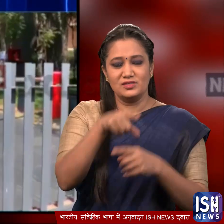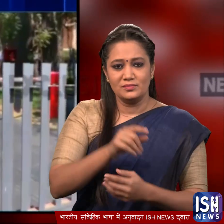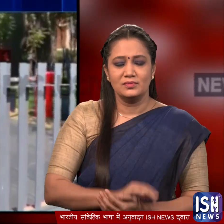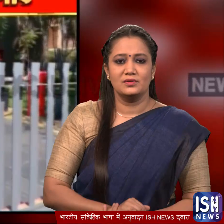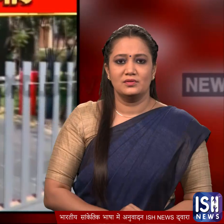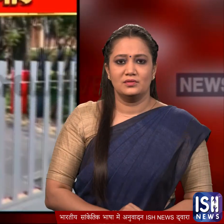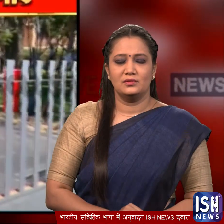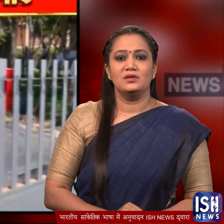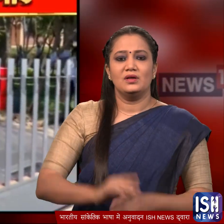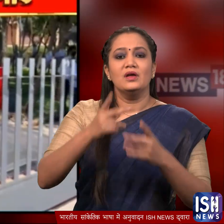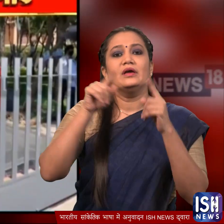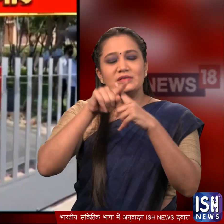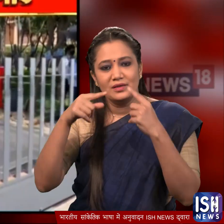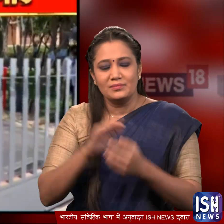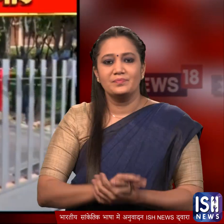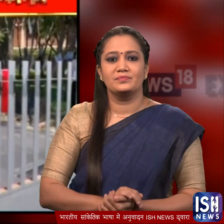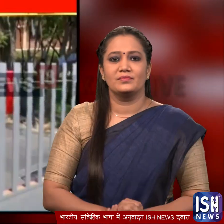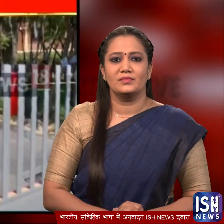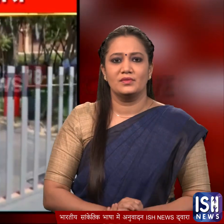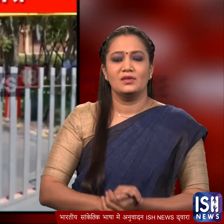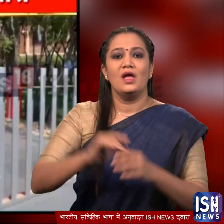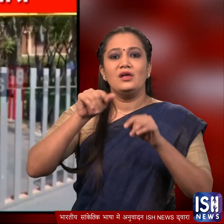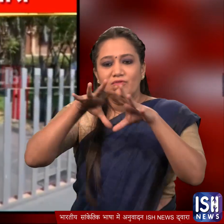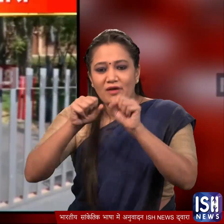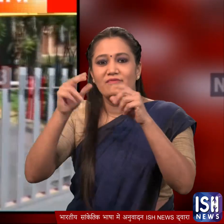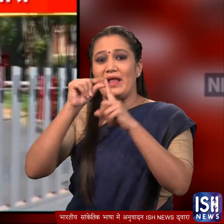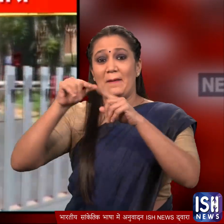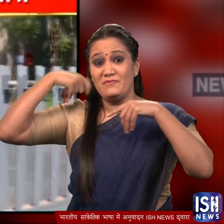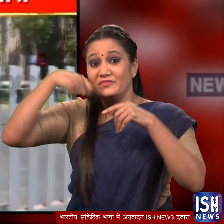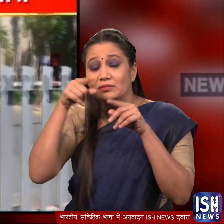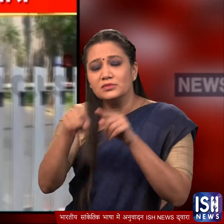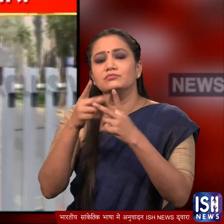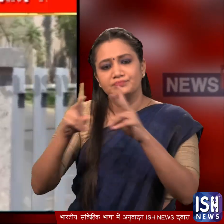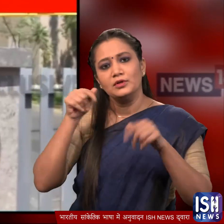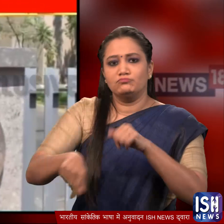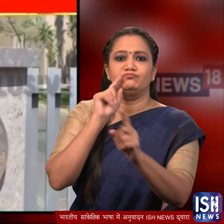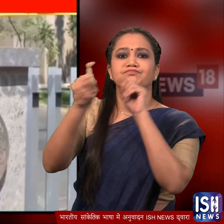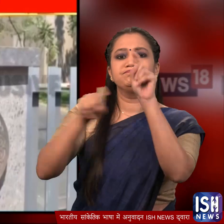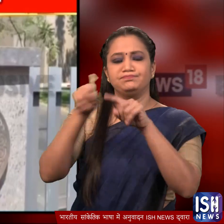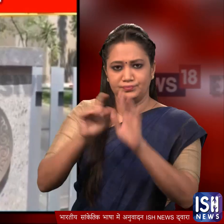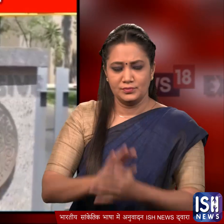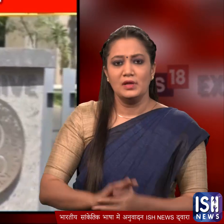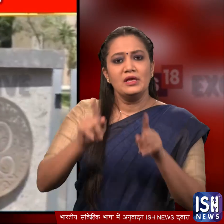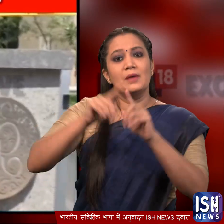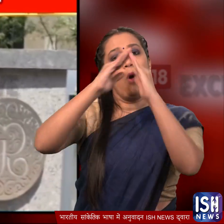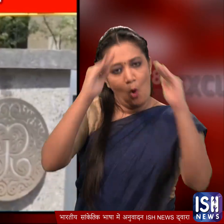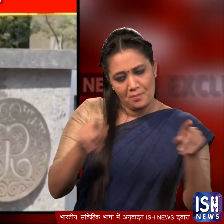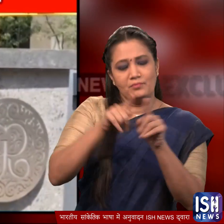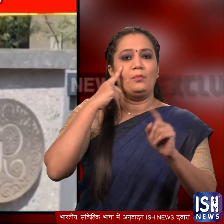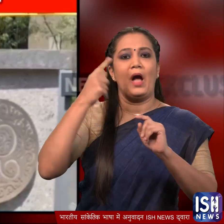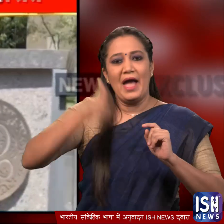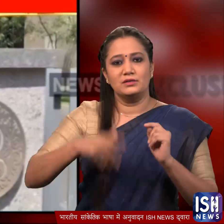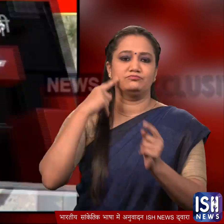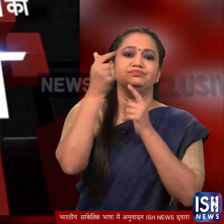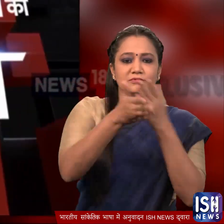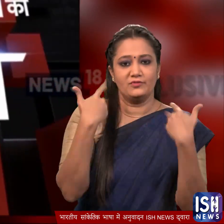अनुराग कश्यप के घर पे भी रेड की गई है, साथ ही साथ अनुराग के को फाउंडर फैंटम फिल्म्स के और हिंदी एक अदाकारा के घर पे भी आईटी की